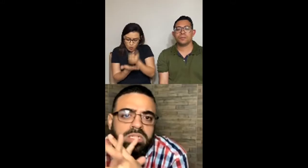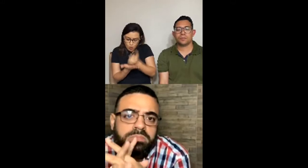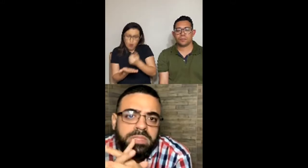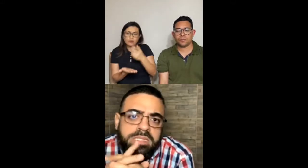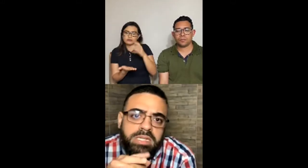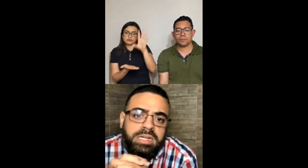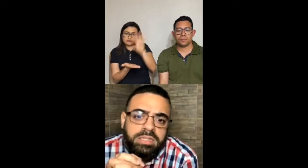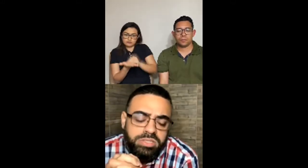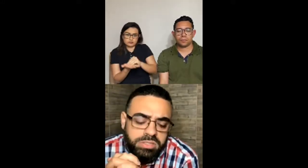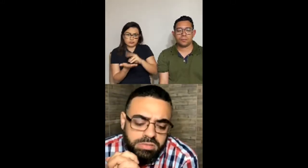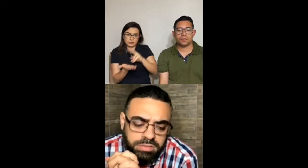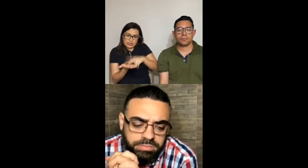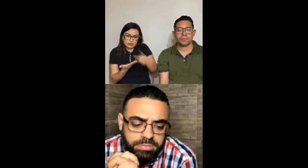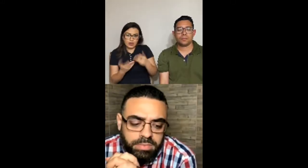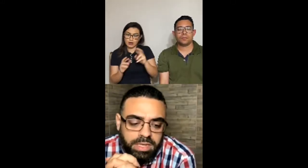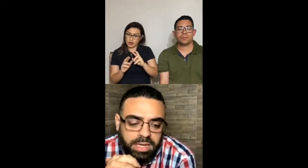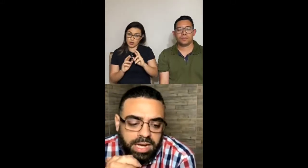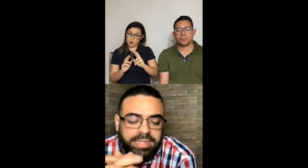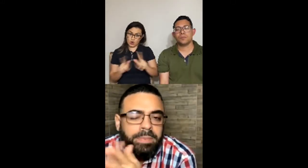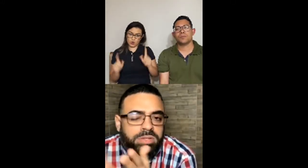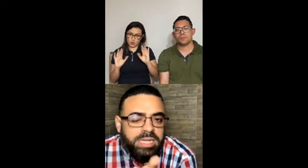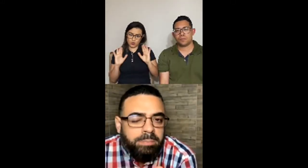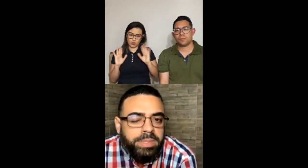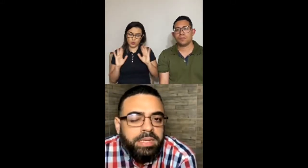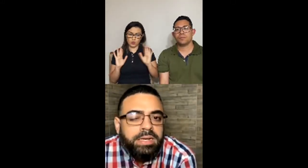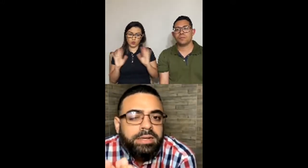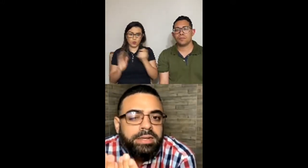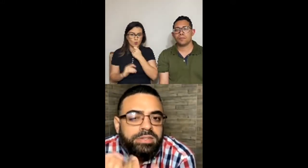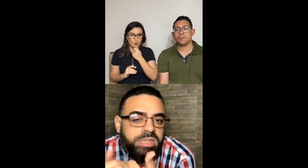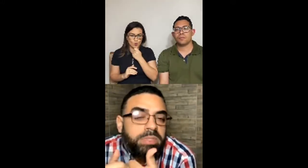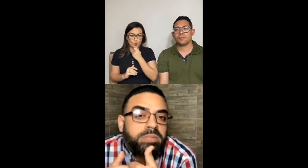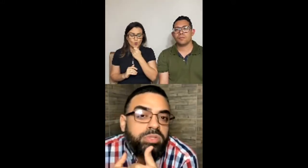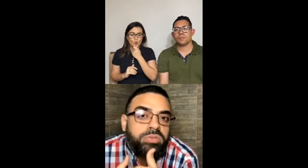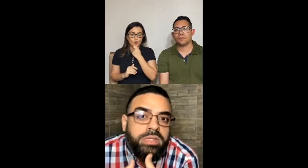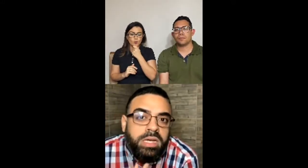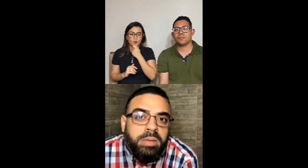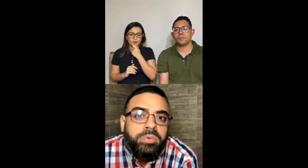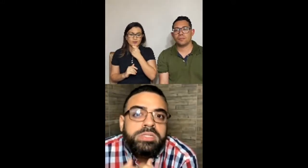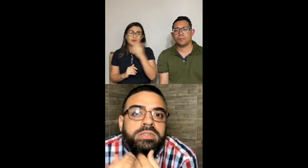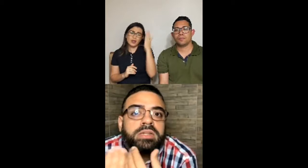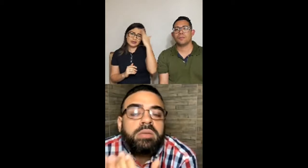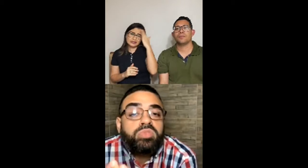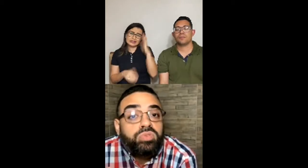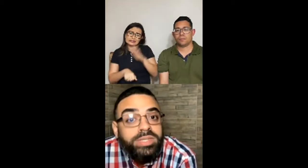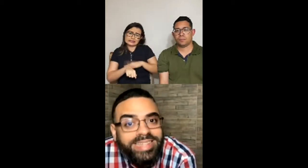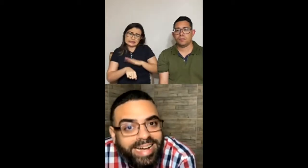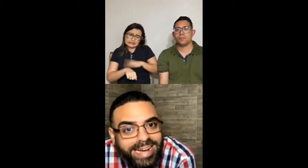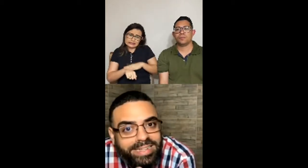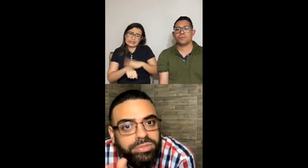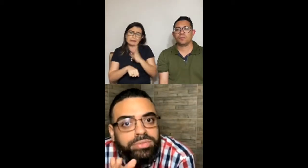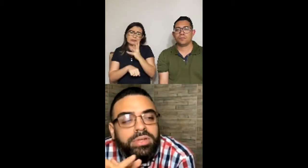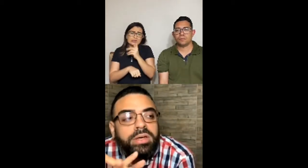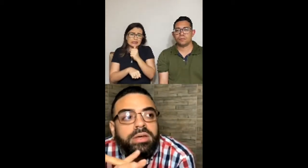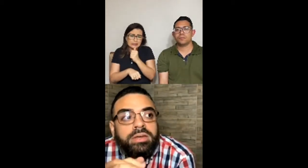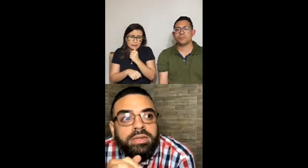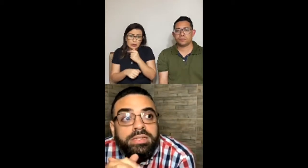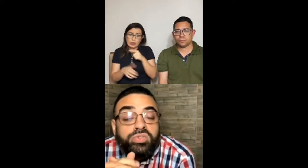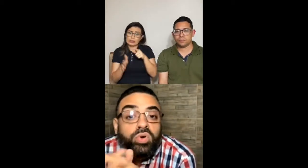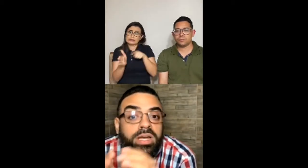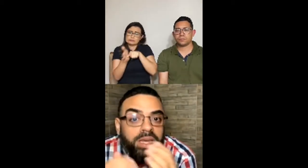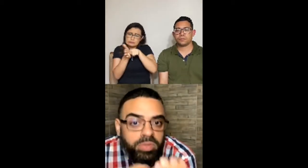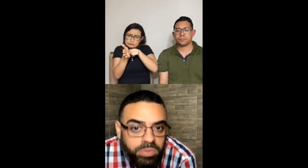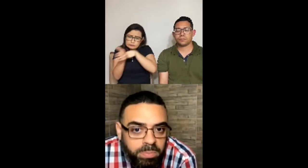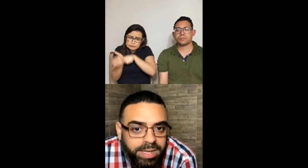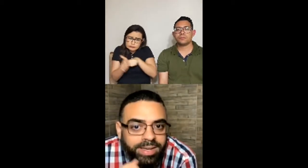alfabeto, ABC, pegar e fazer tudo, registrar tudo. Não, nunca pensei nada disso, não. Até porque eu sabia que isso